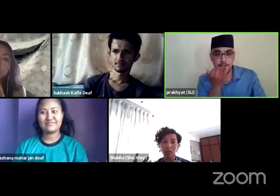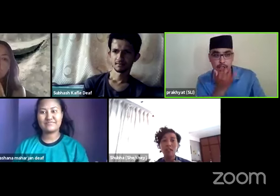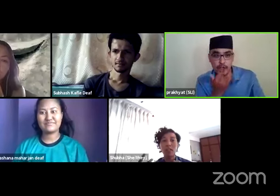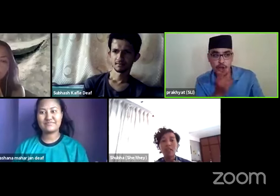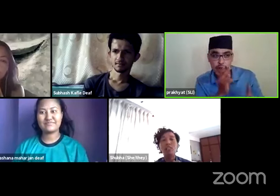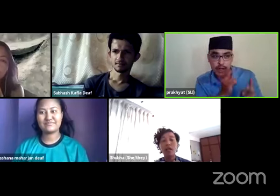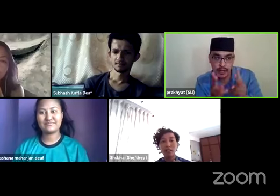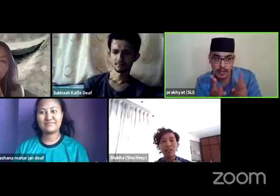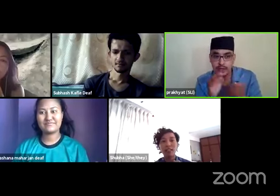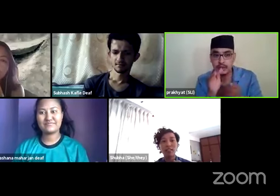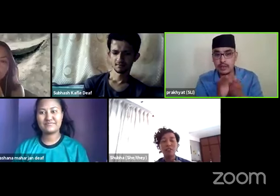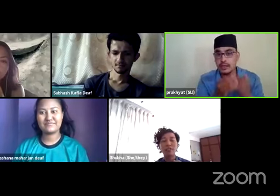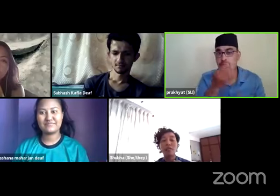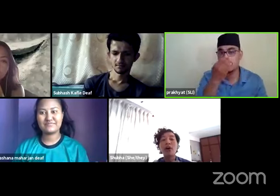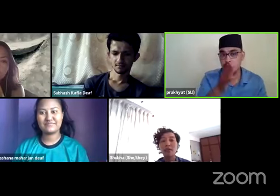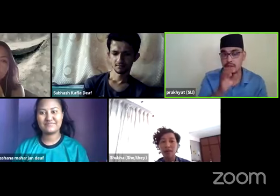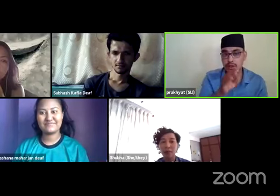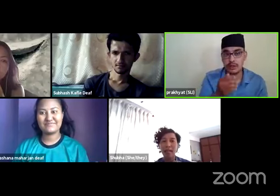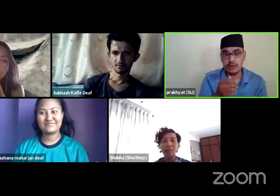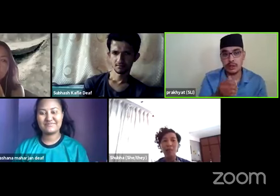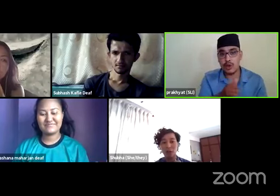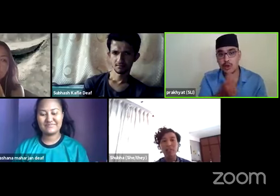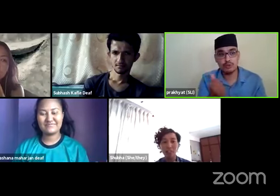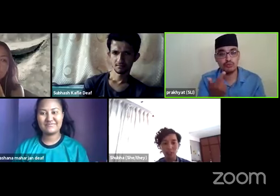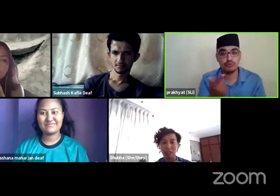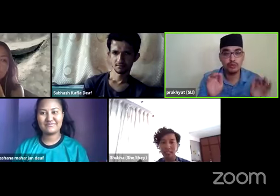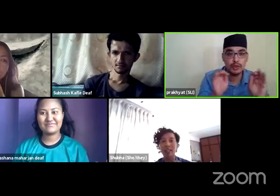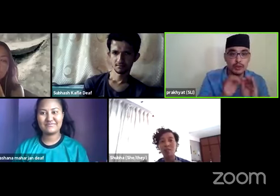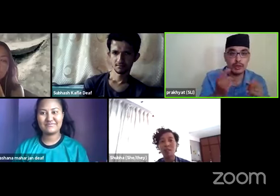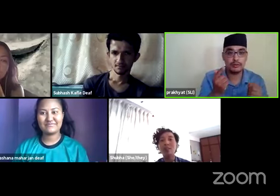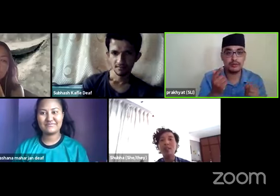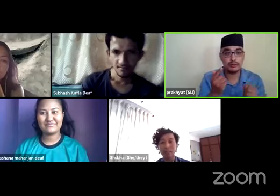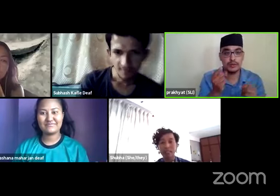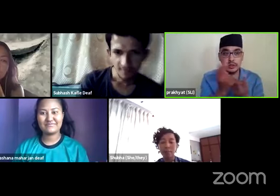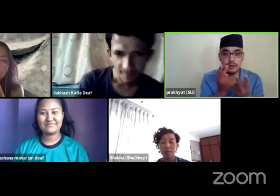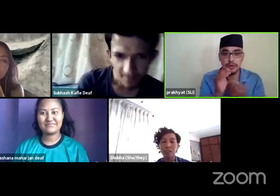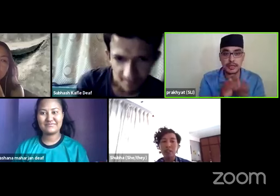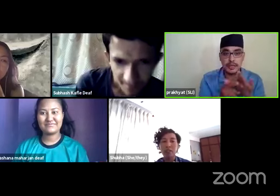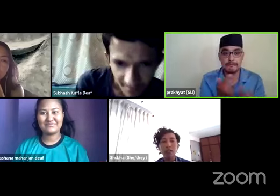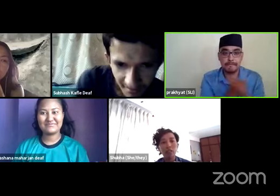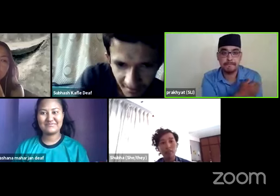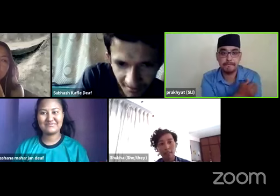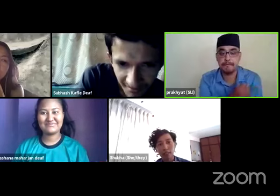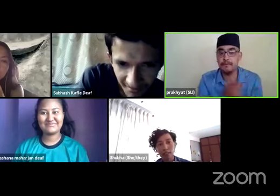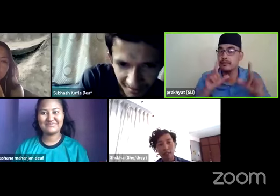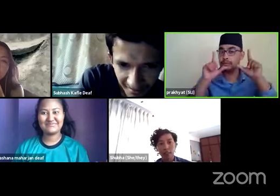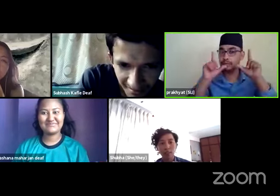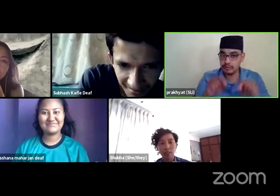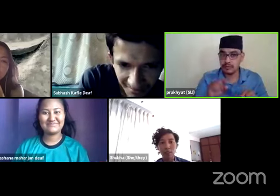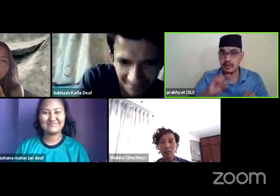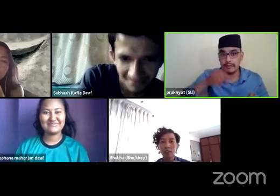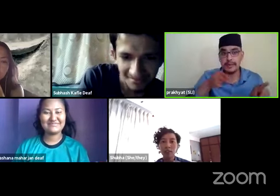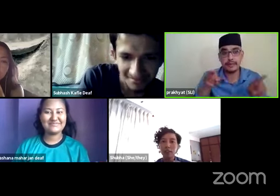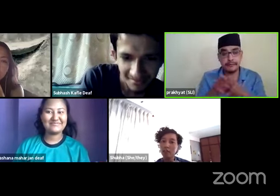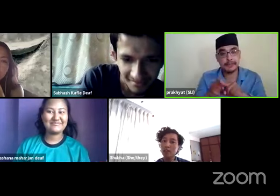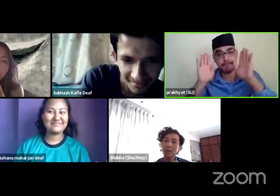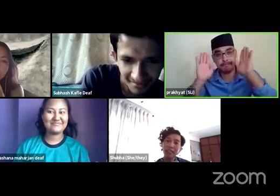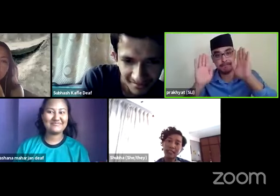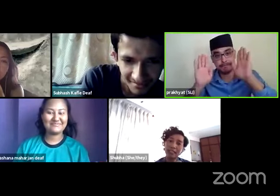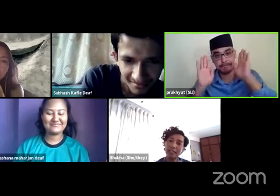हुन्छ, र यस्तो खालको इन्टरसेक्सन चाहिँ भएन भनेर हामी घरिघरि घचघचाइराख्नु पर्ने अवस्था। तर फेरि पनि धेरै धन्यवाद सफल